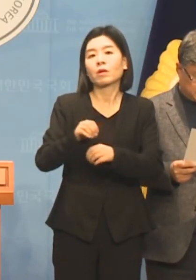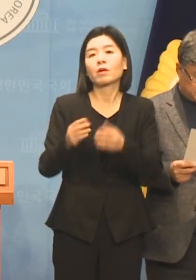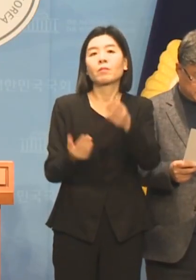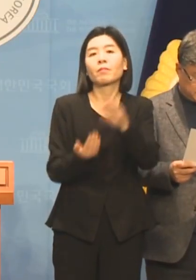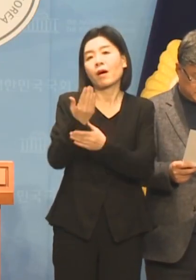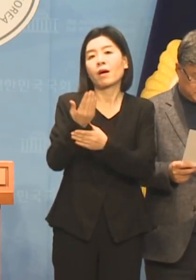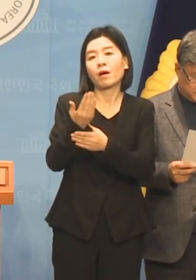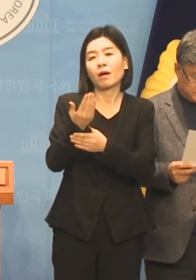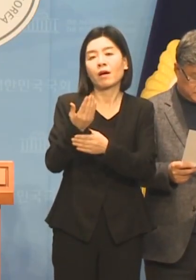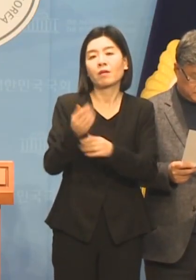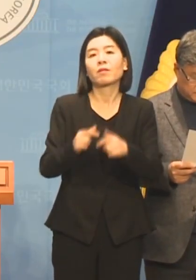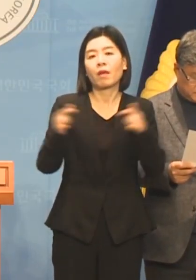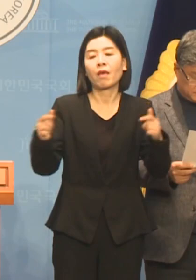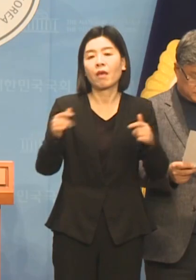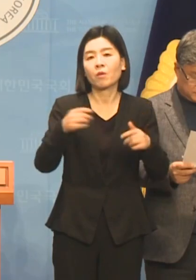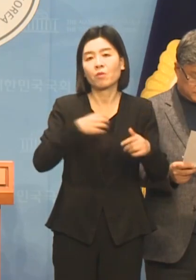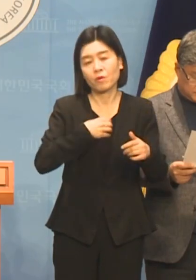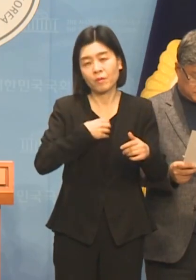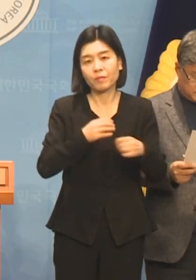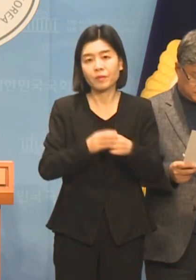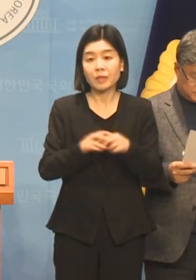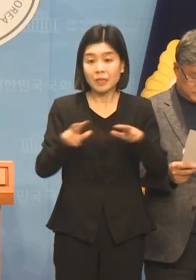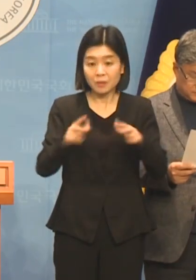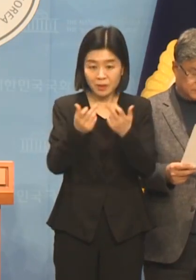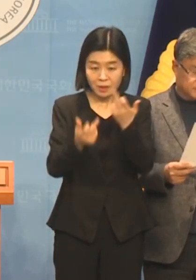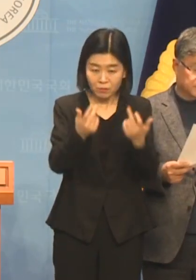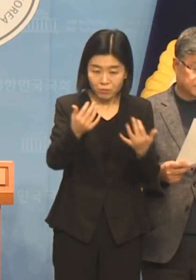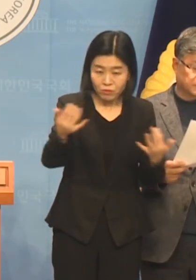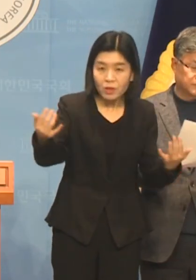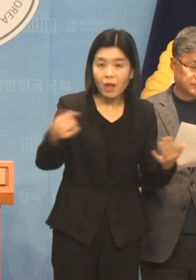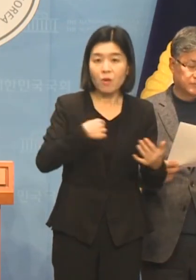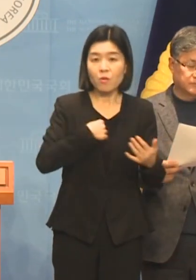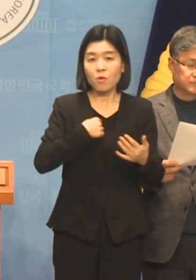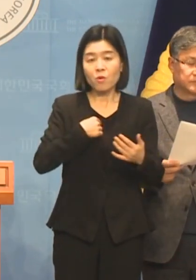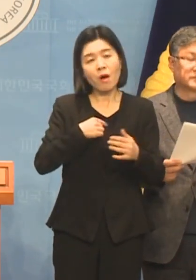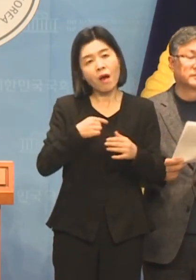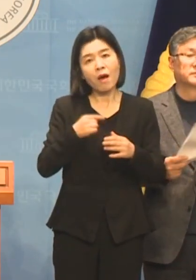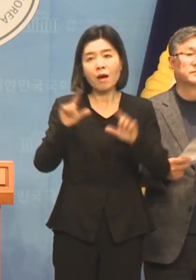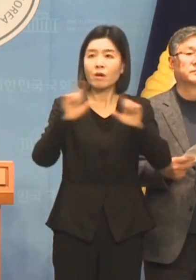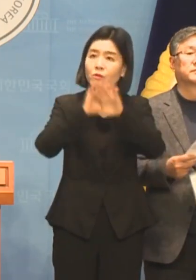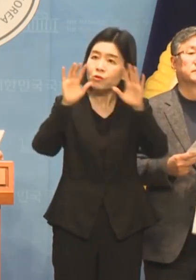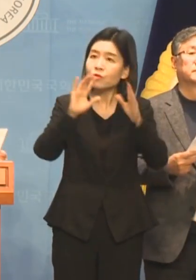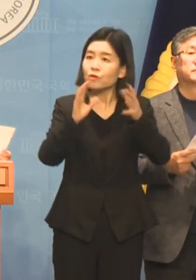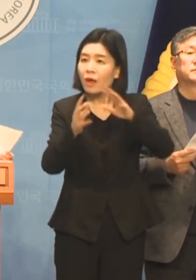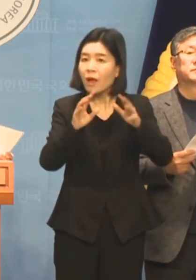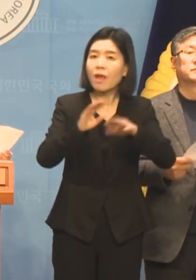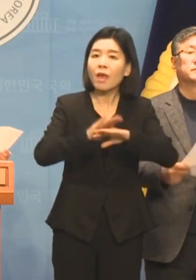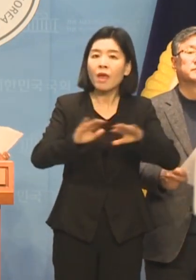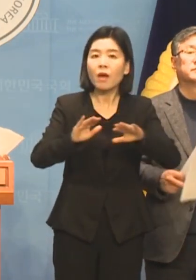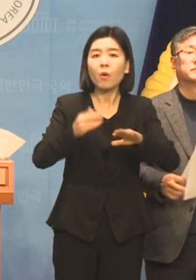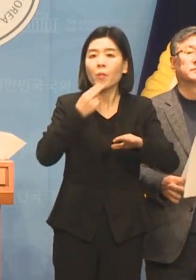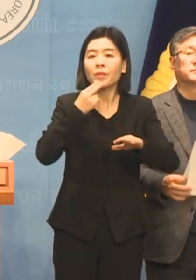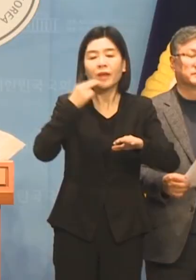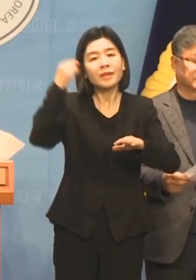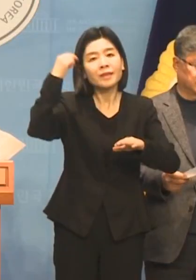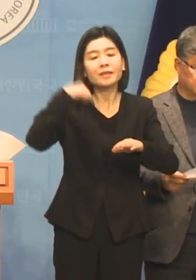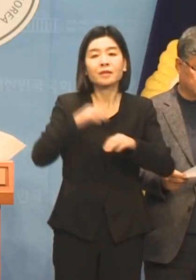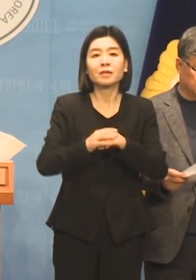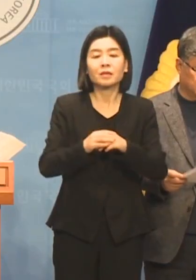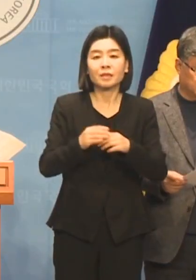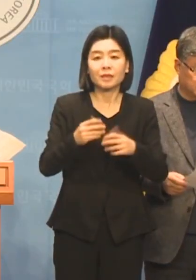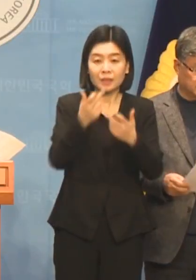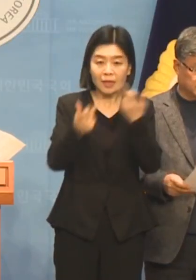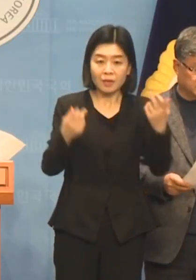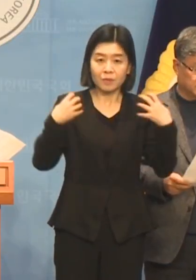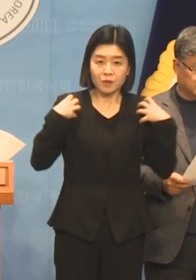이번 산불은 우리가 기후 재난에 얼마나 무방비 상태인지 다시 한번 드러냈습니다. 산림청과